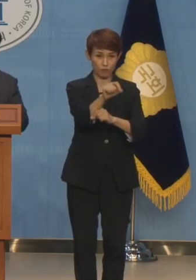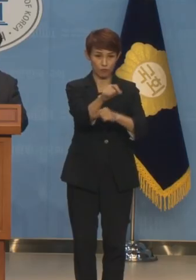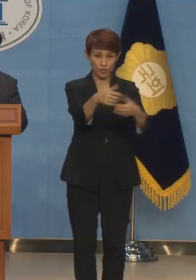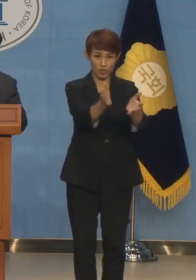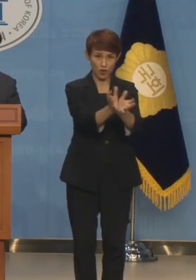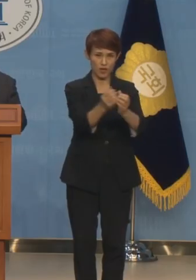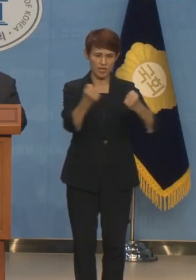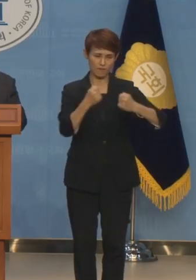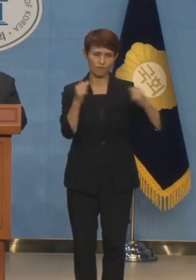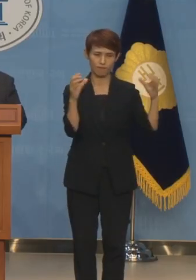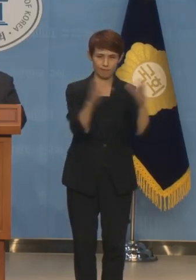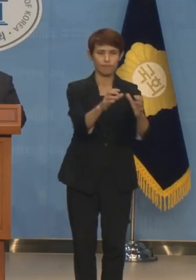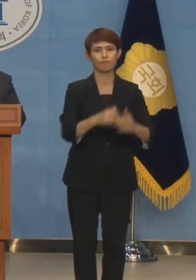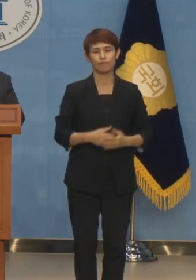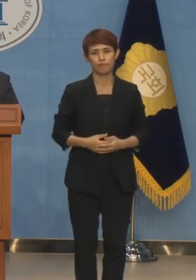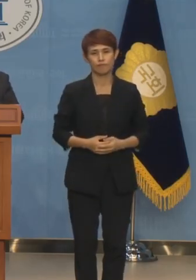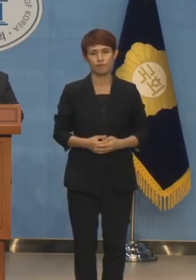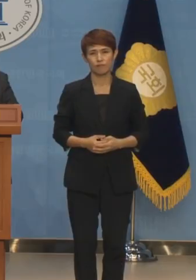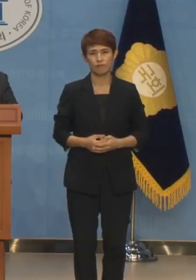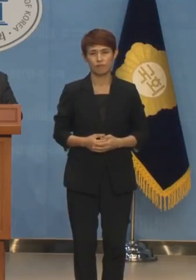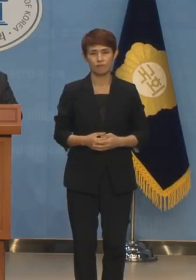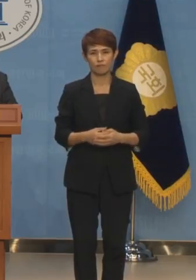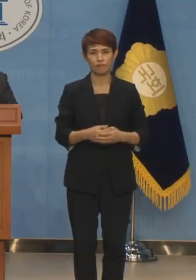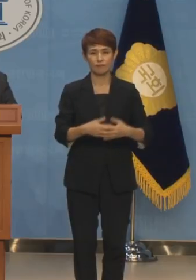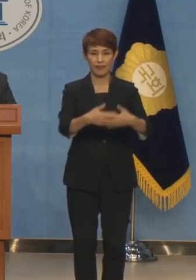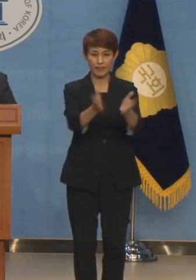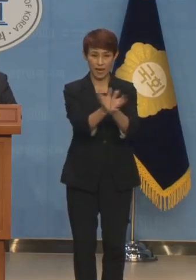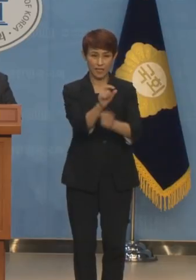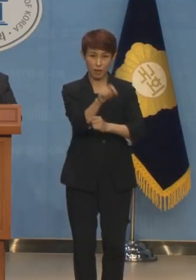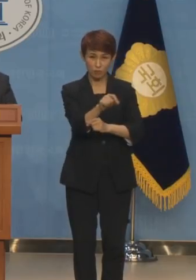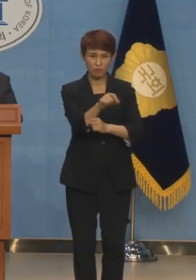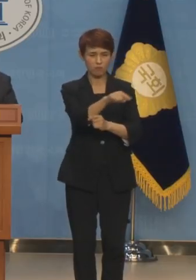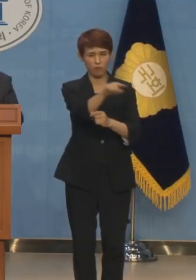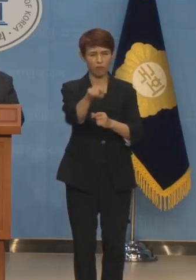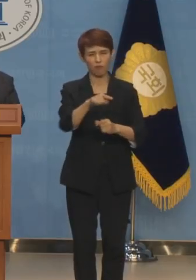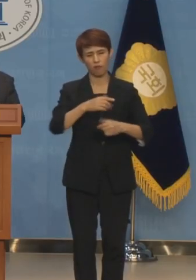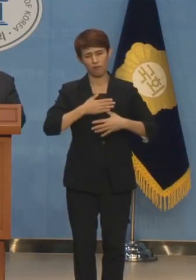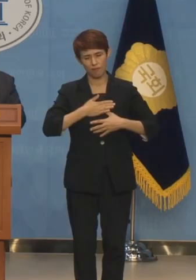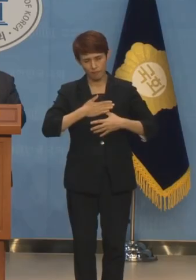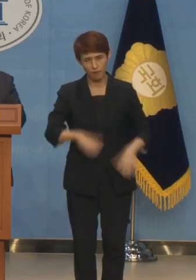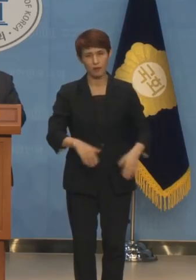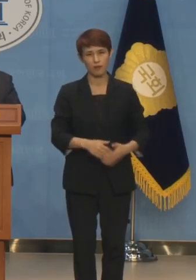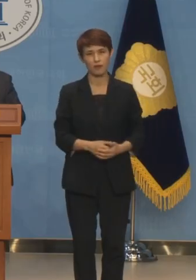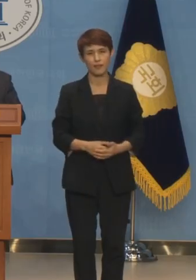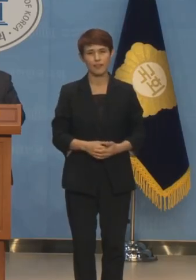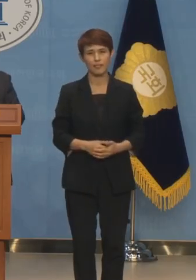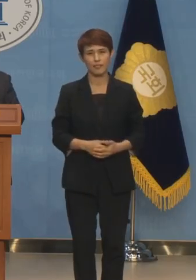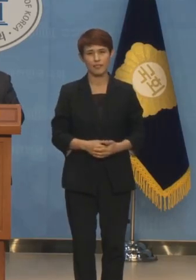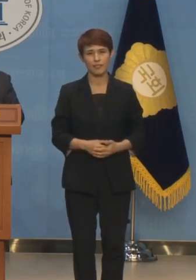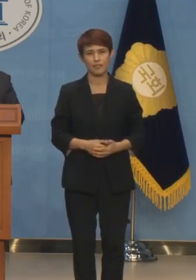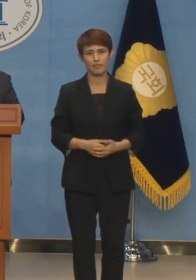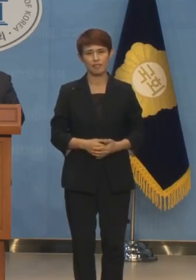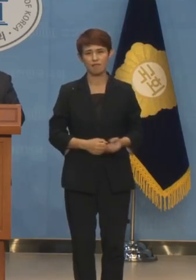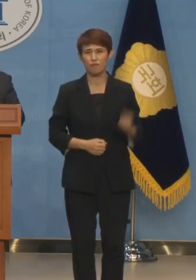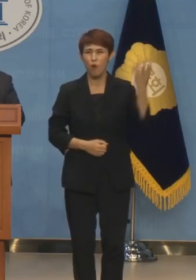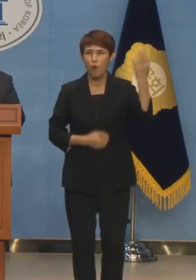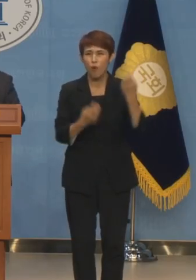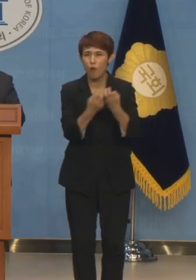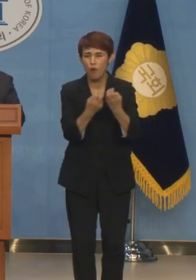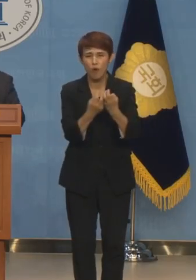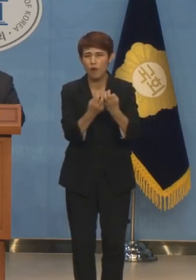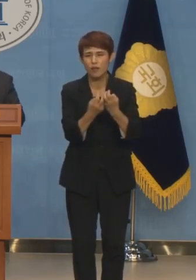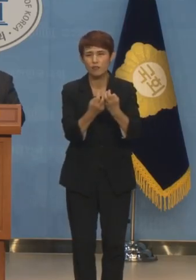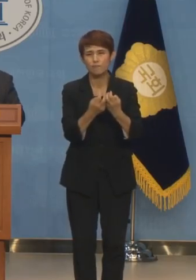힘을 불어넣겠습니다. 지금 당 사무처는 많이 지쳐 있고 이기는 기쁨을 잊어버렸습니다.